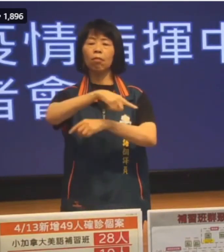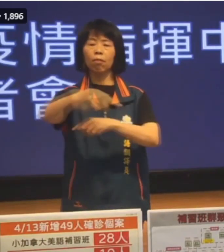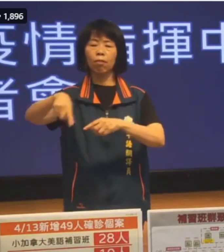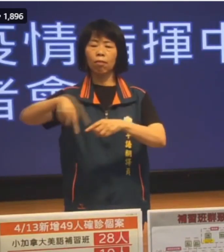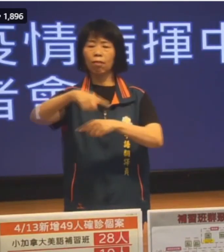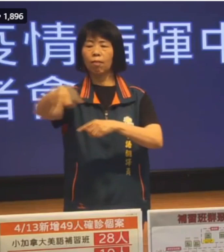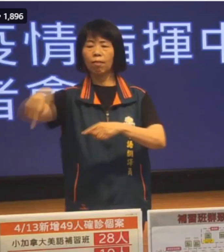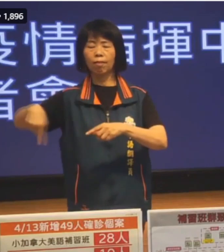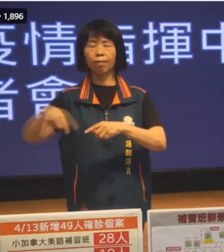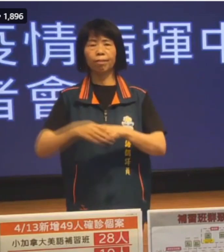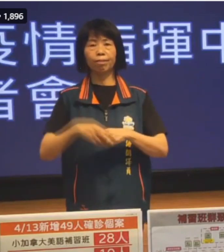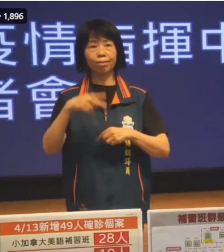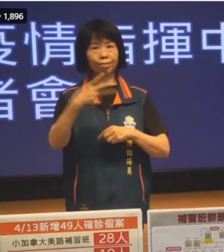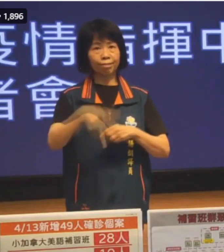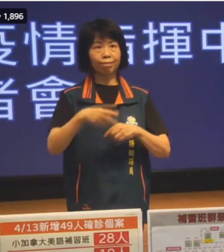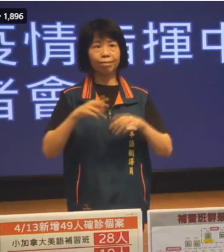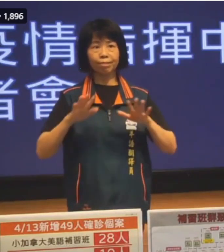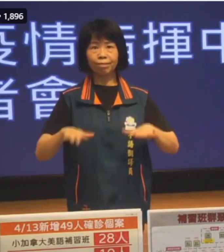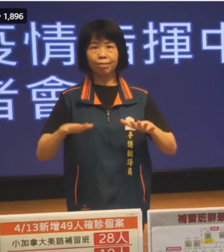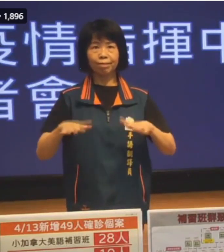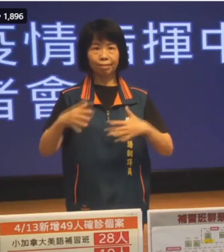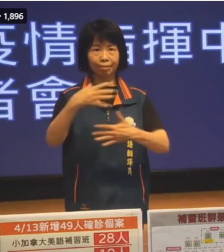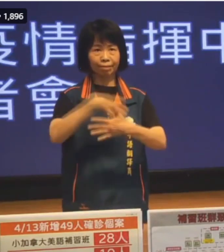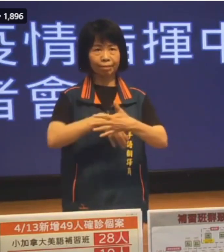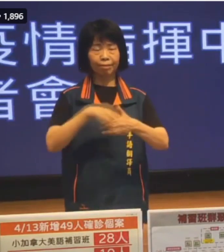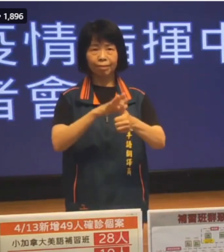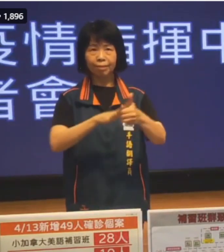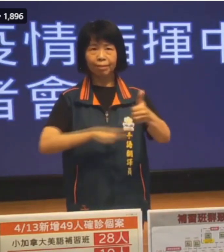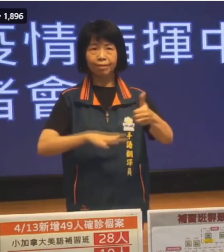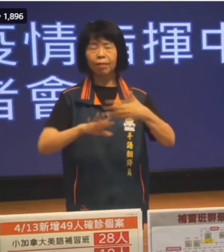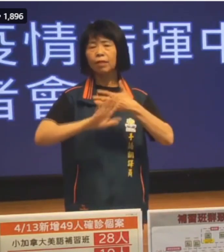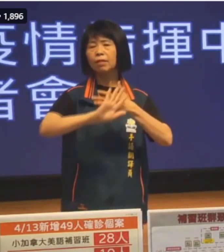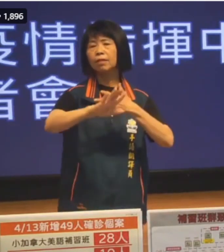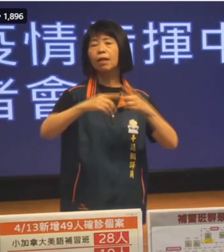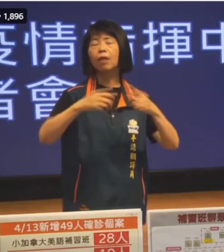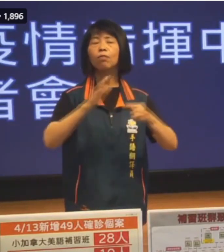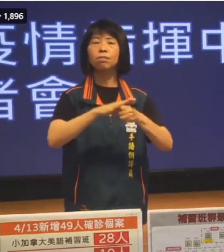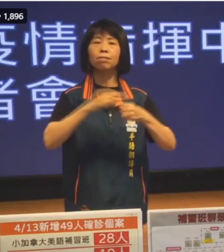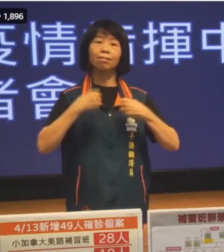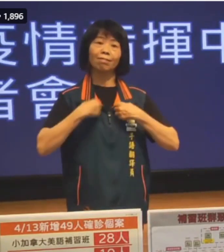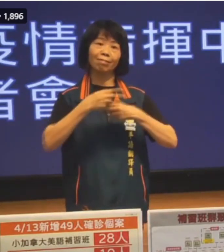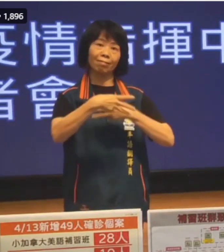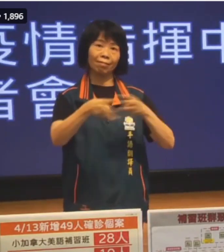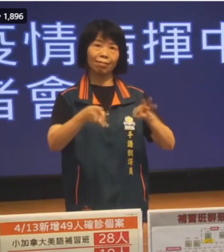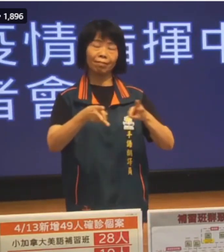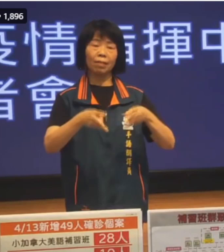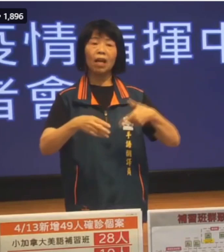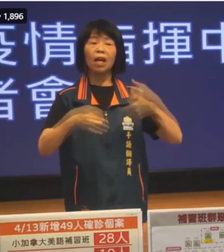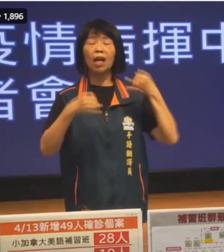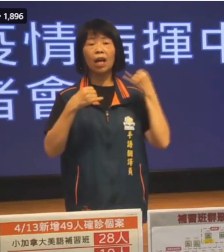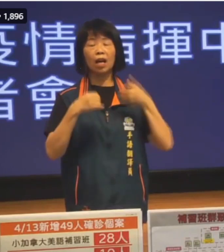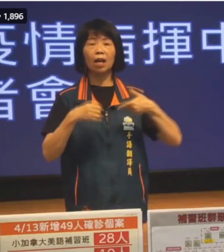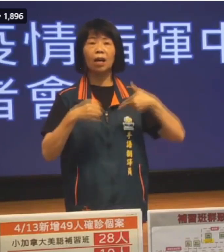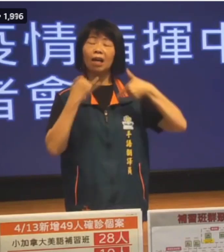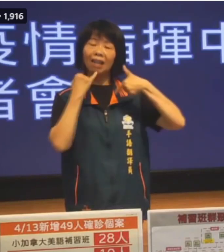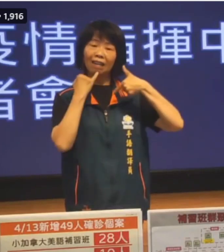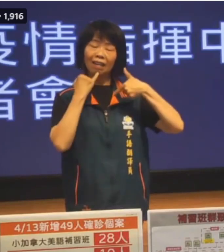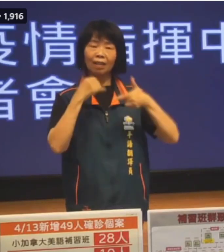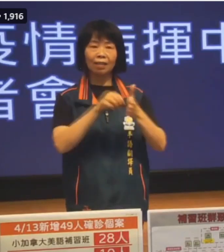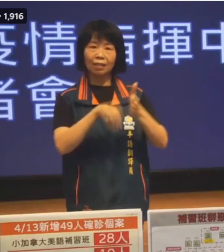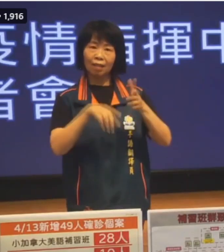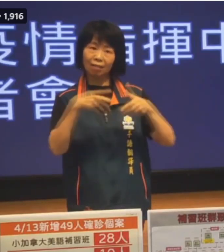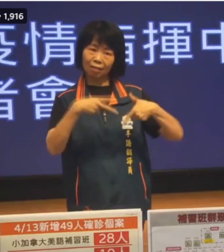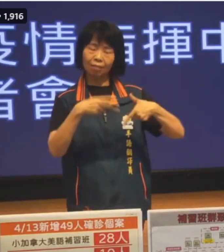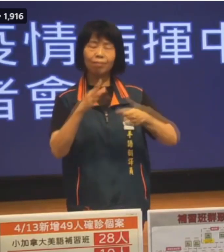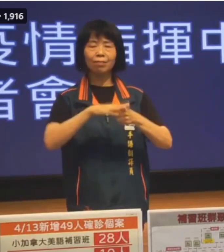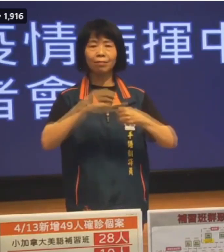染。那甚至呢，在这个里面呢也造成别的补习班就是刚才讲和家人的补习班那